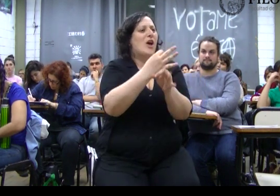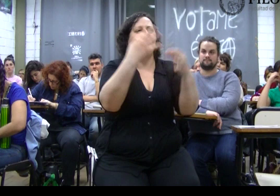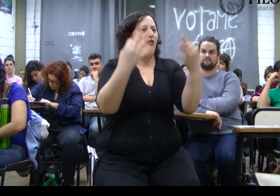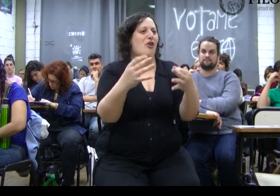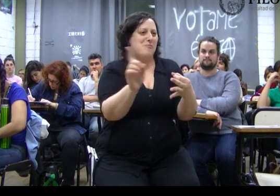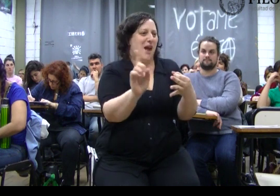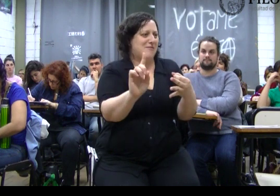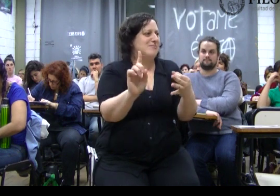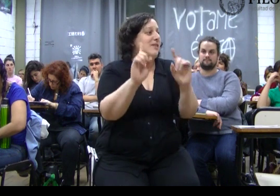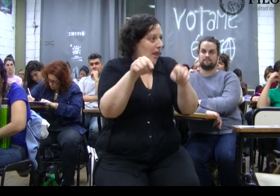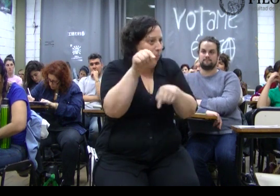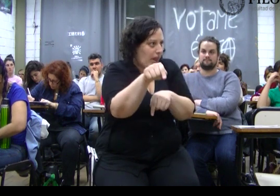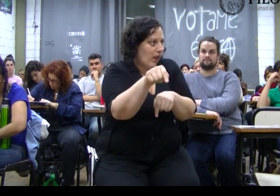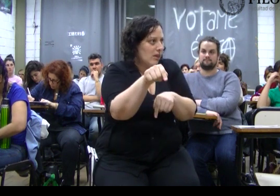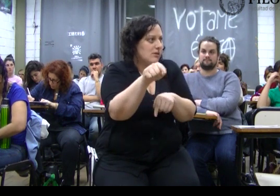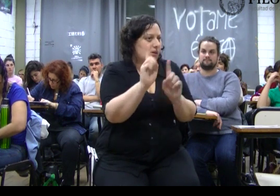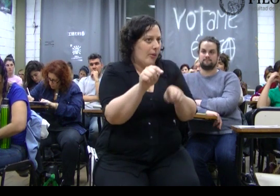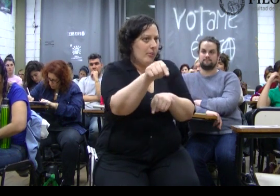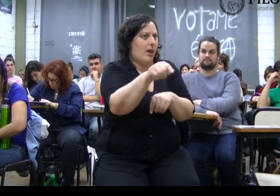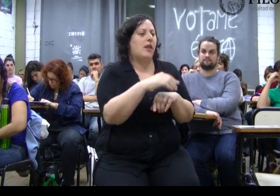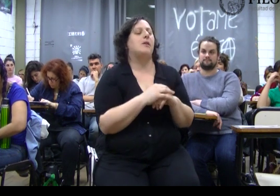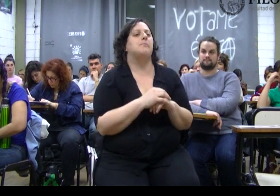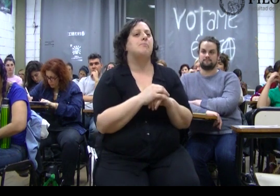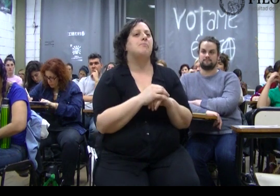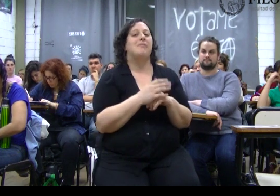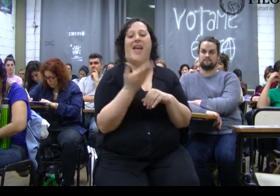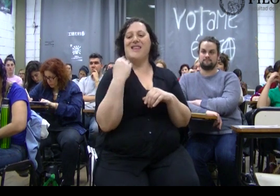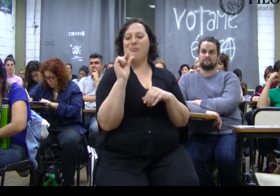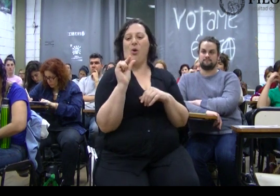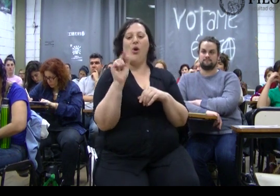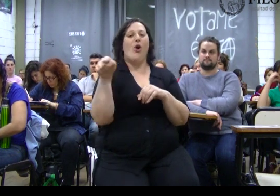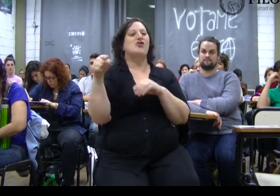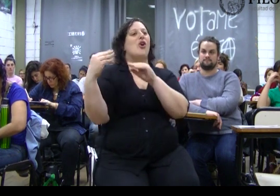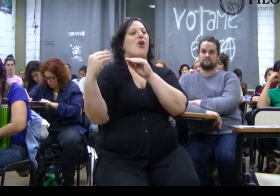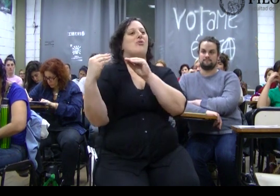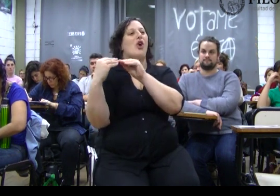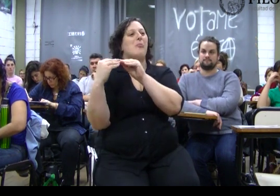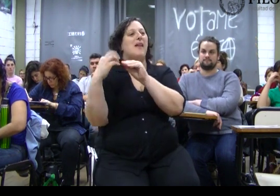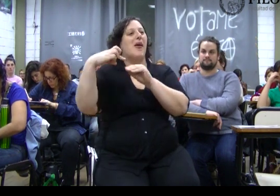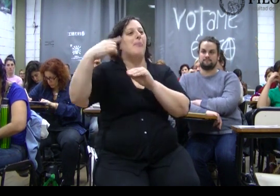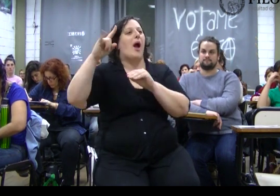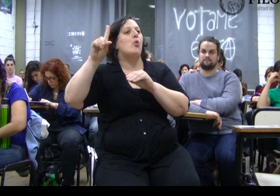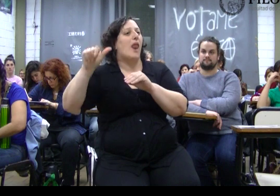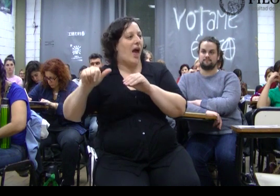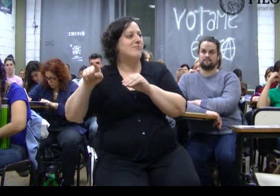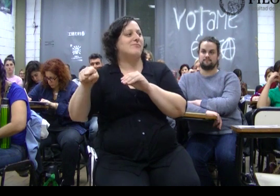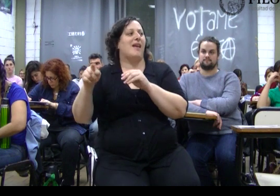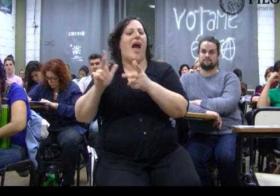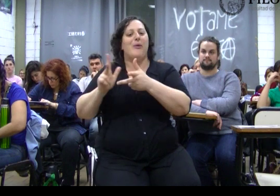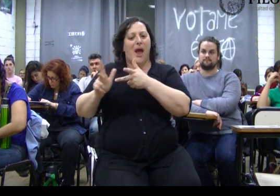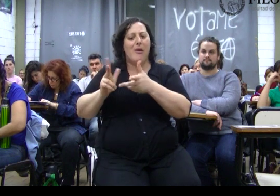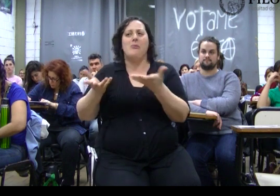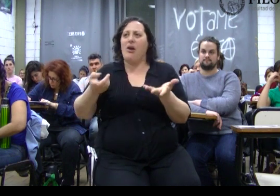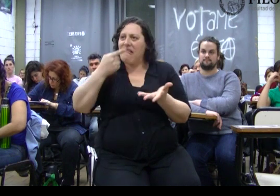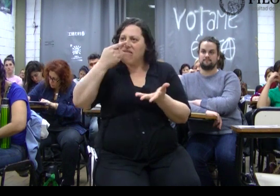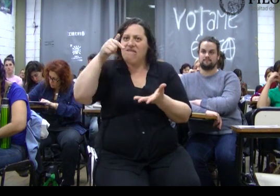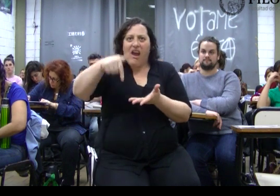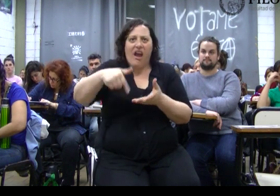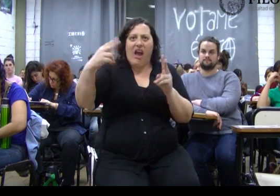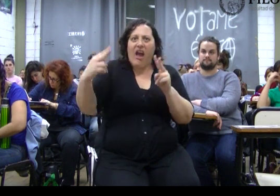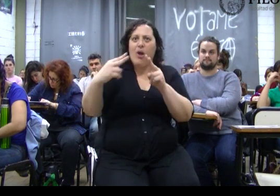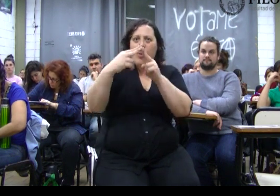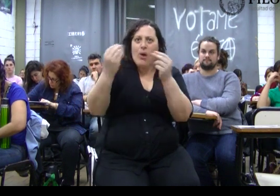hablábamos un poco intercambiando con Paula acerca de, bueno, qué bueno estos encuentros, y qué bueno que sean